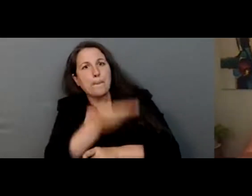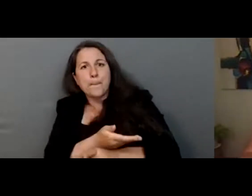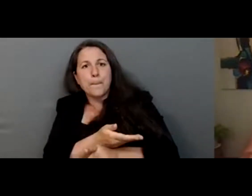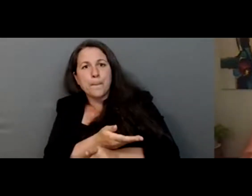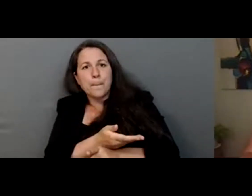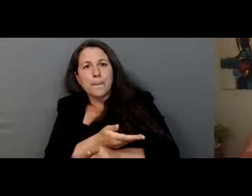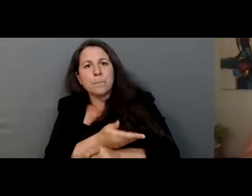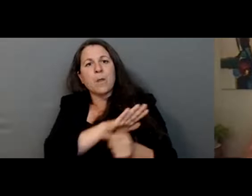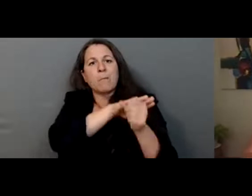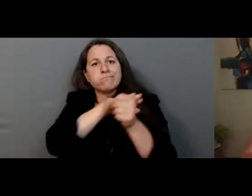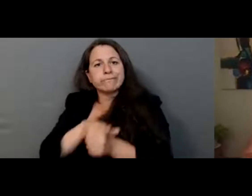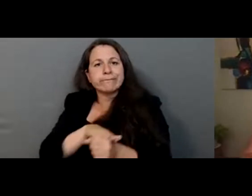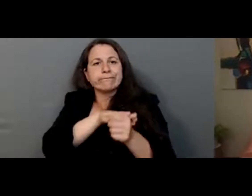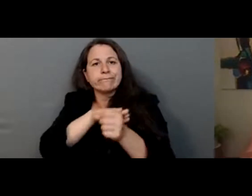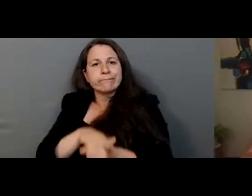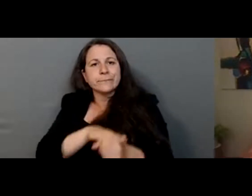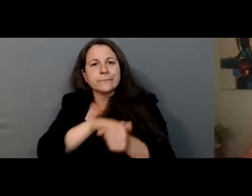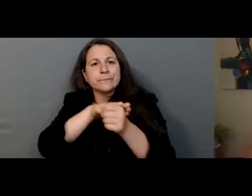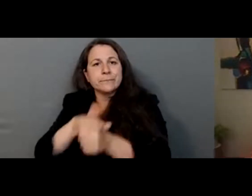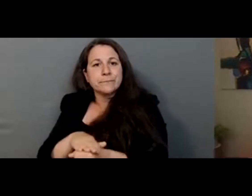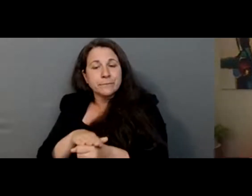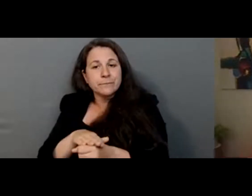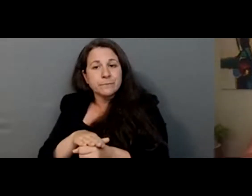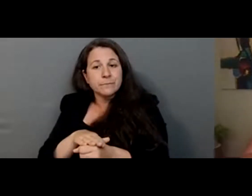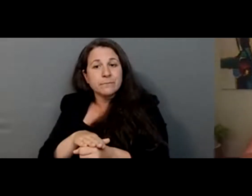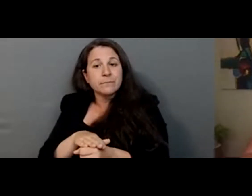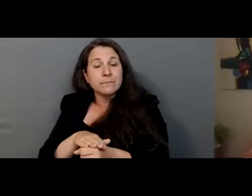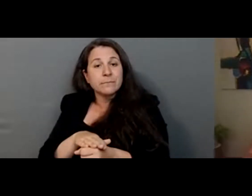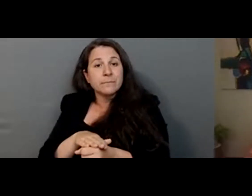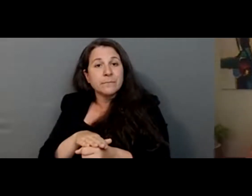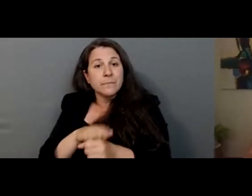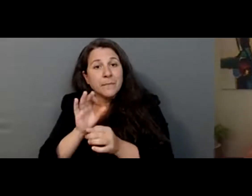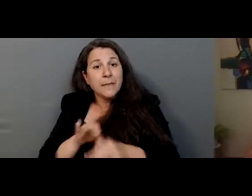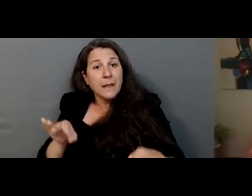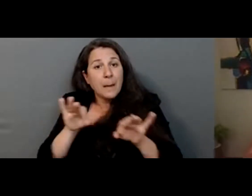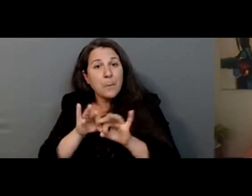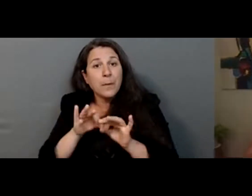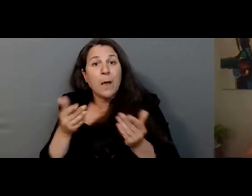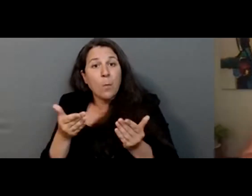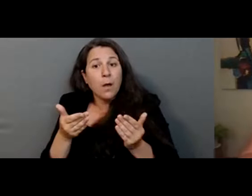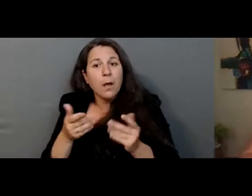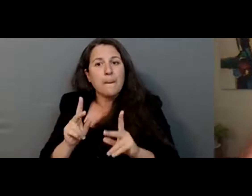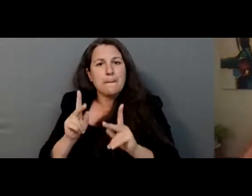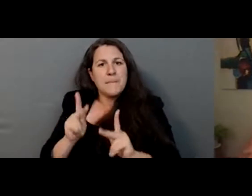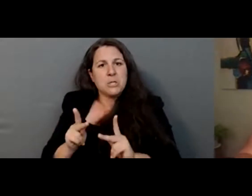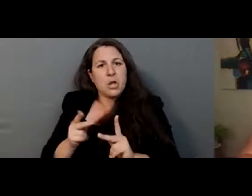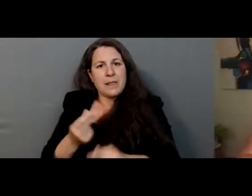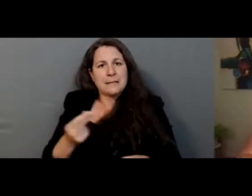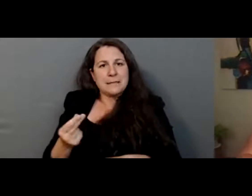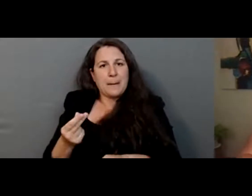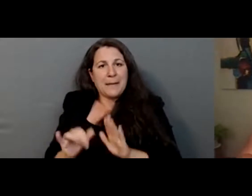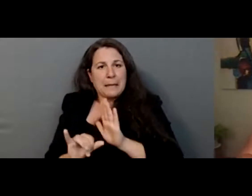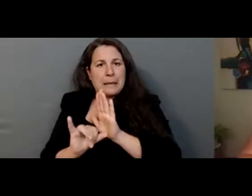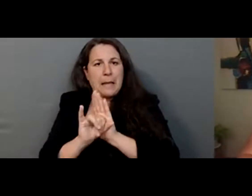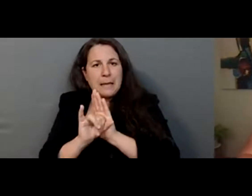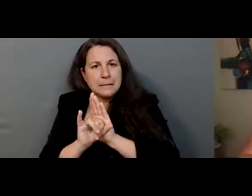que l'identité des personnes handicapées est également très problématique à plusieurs niveaux, difficile aussi à revendiquer pour